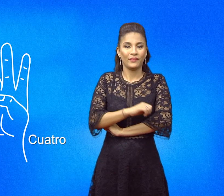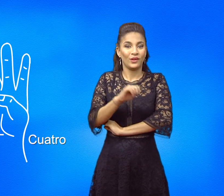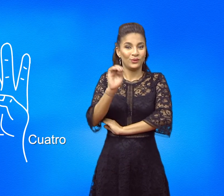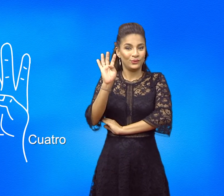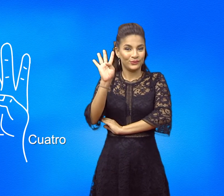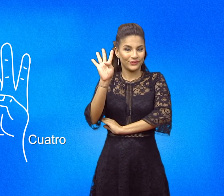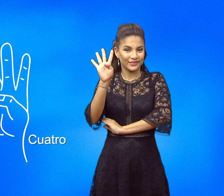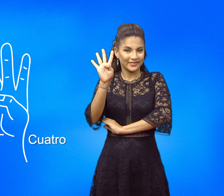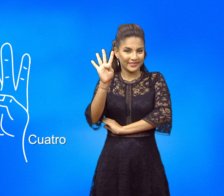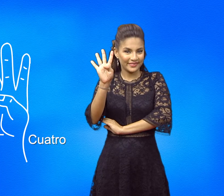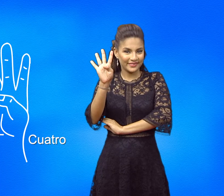4